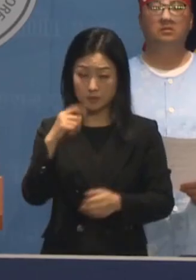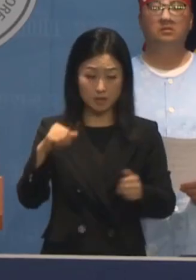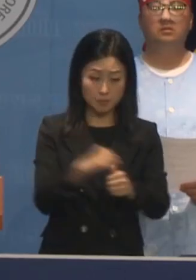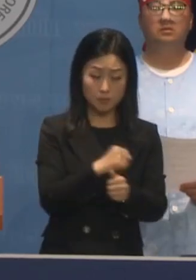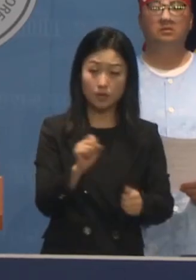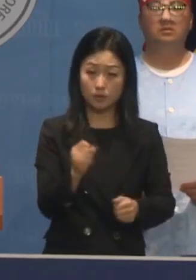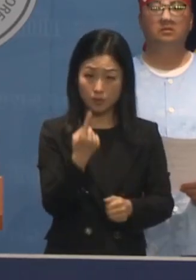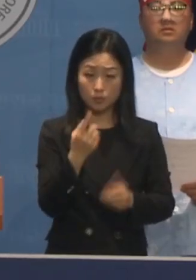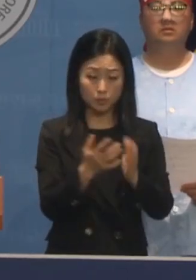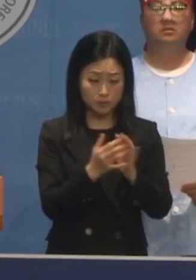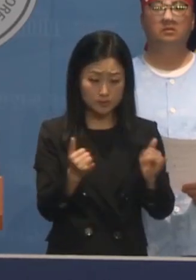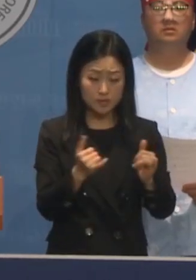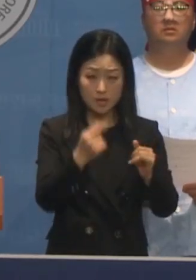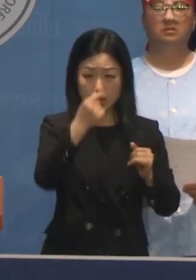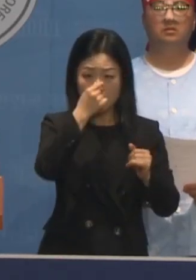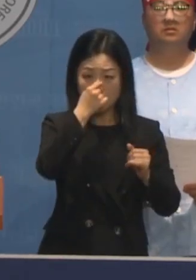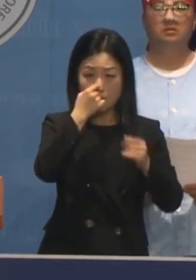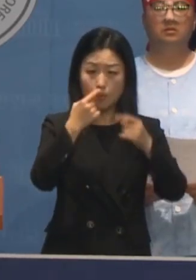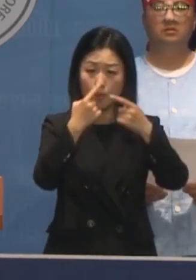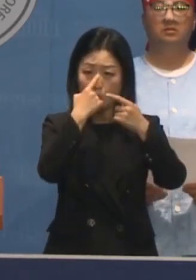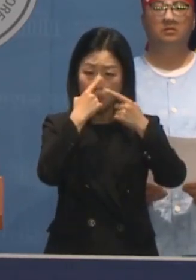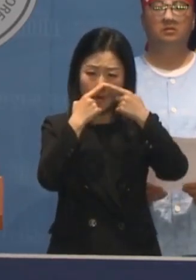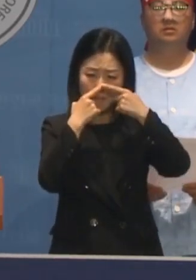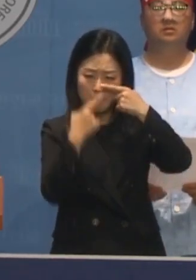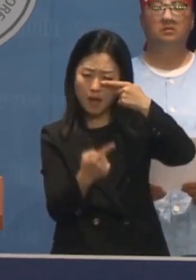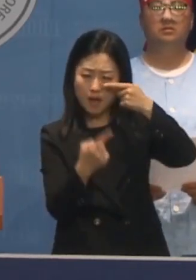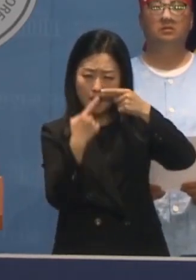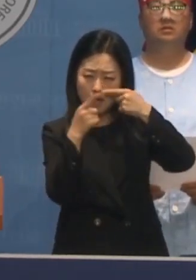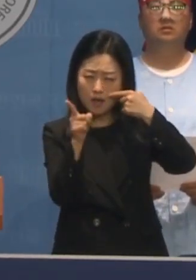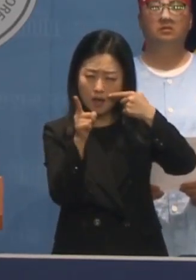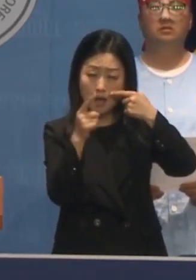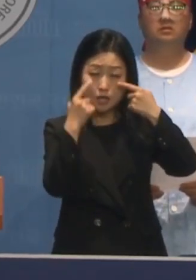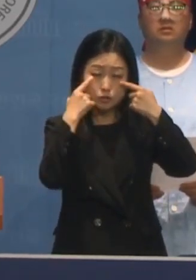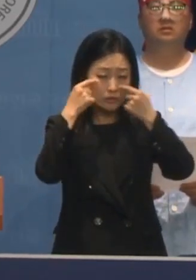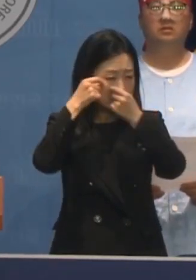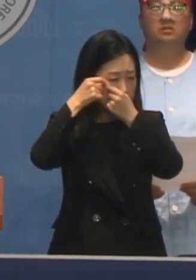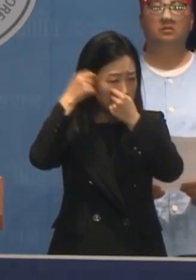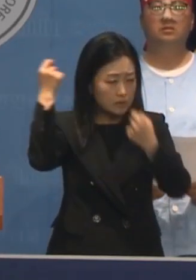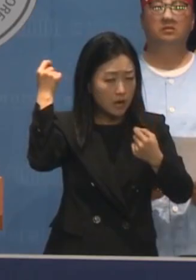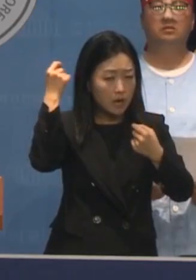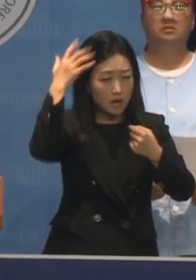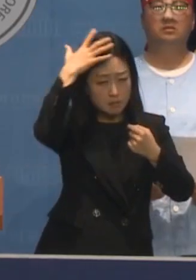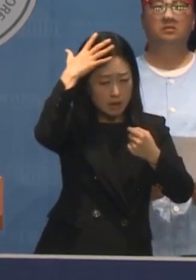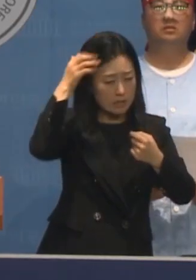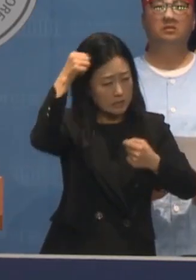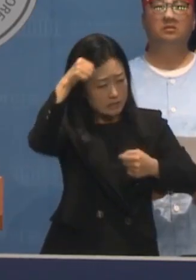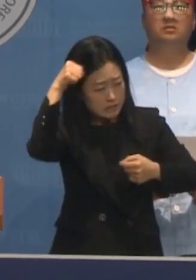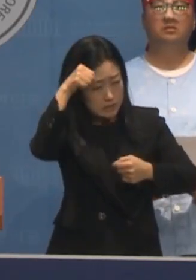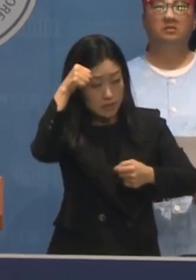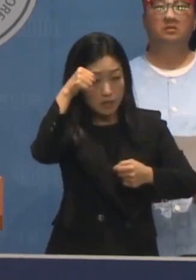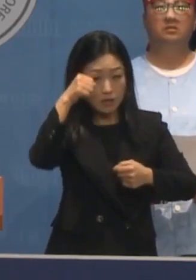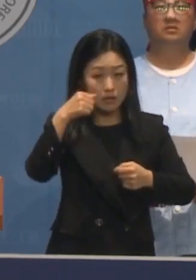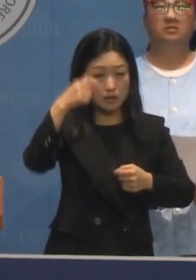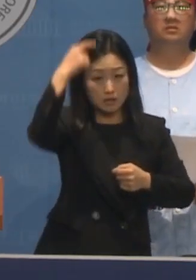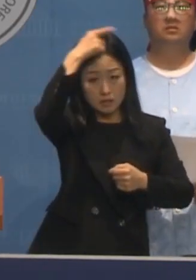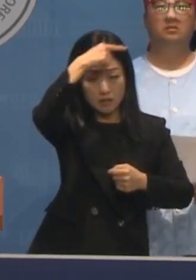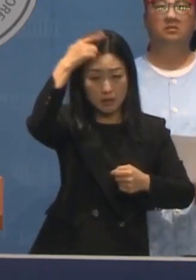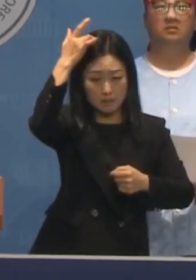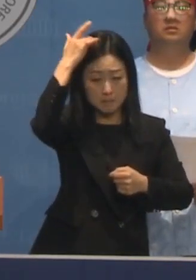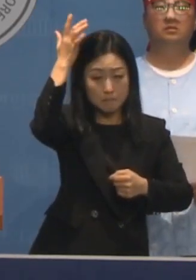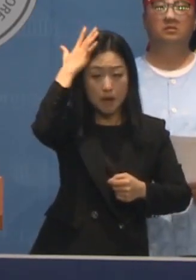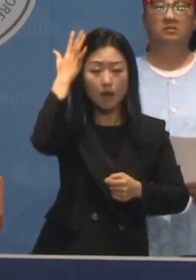폭력으로 노동자는 코뼈가 부러지고 눈두덩이가 찢어지고 머리채에 잡혀 두피가 보일